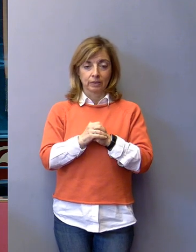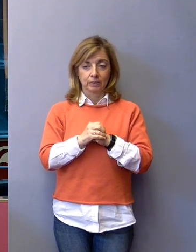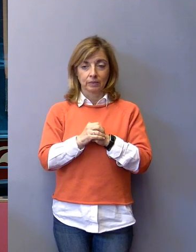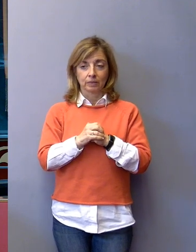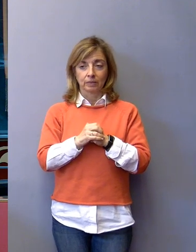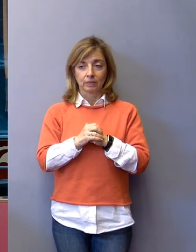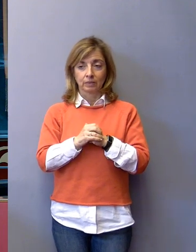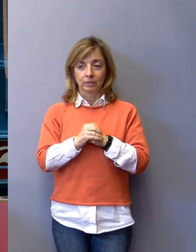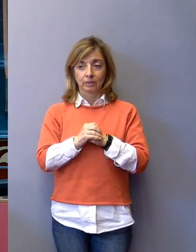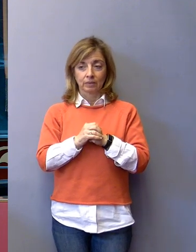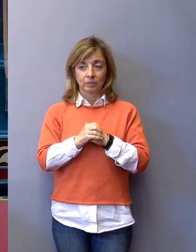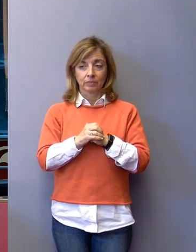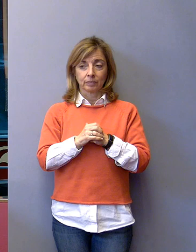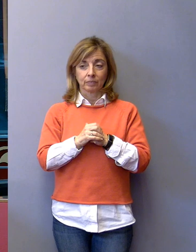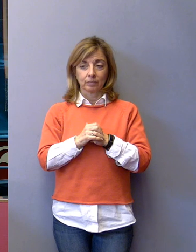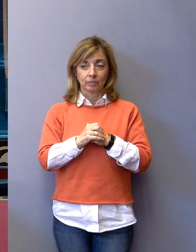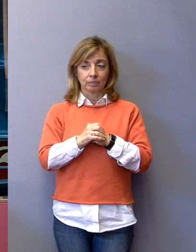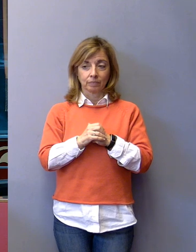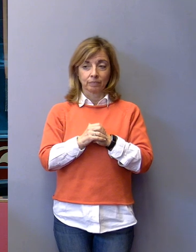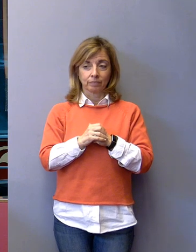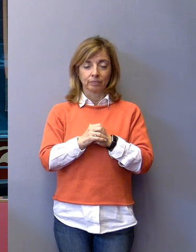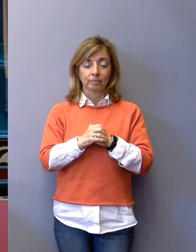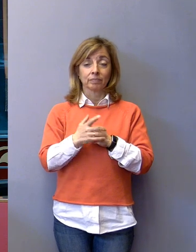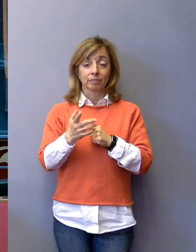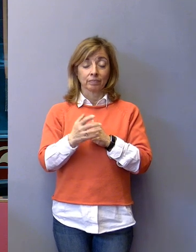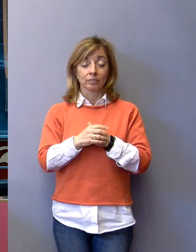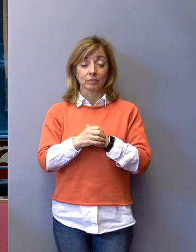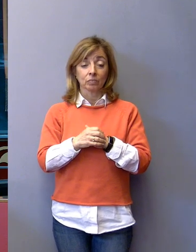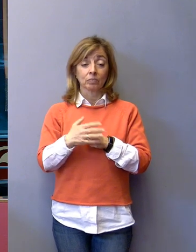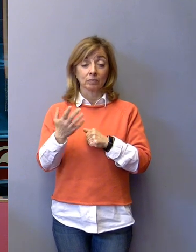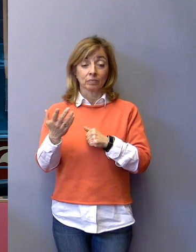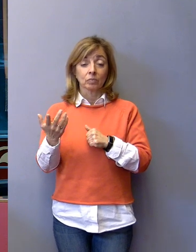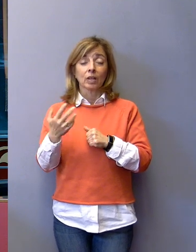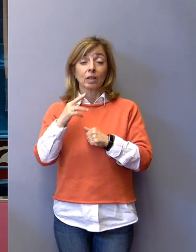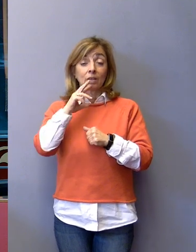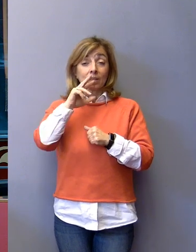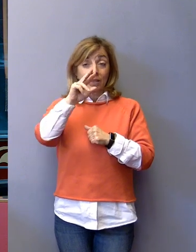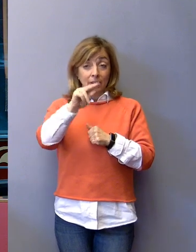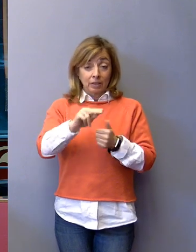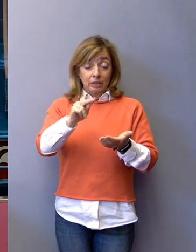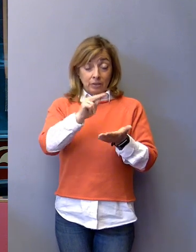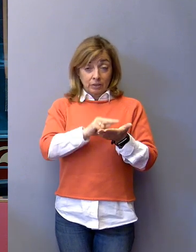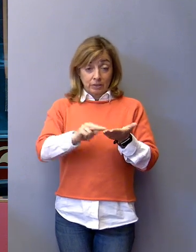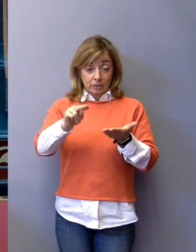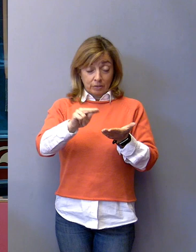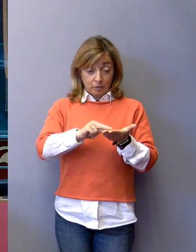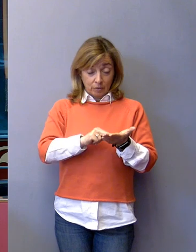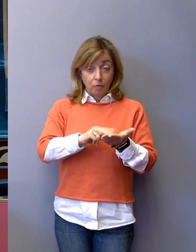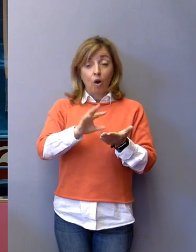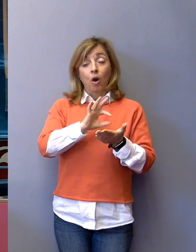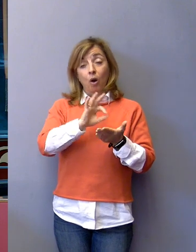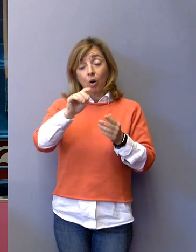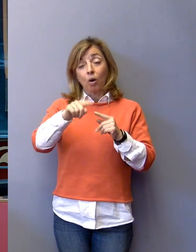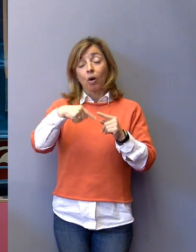Allora nelle valutazioni allora nel nelle dichiarazioni di voto o quando presenteremo